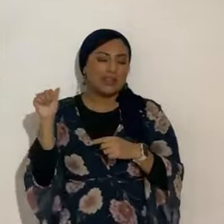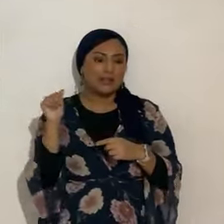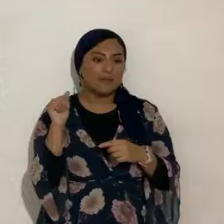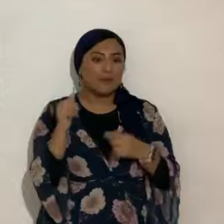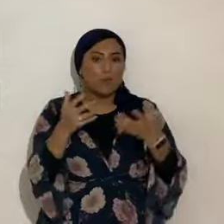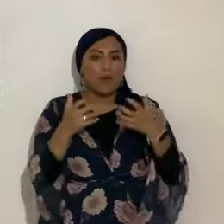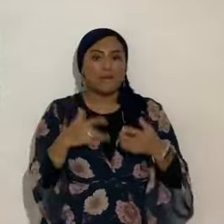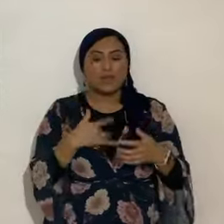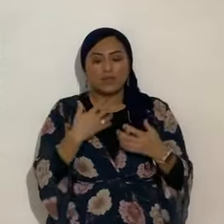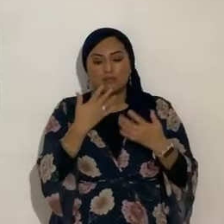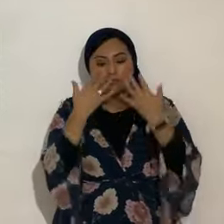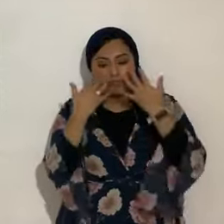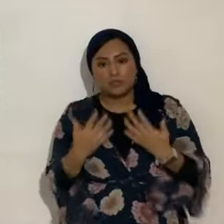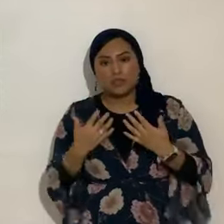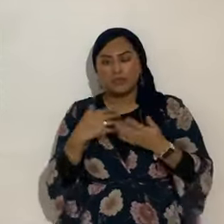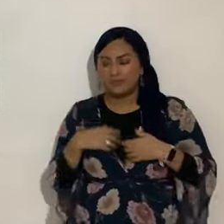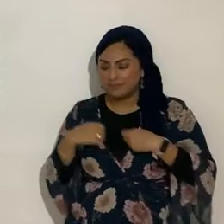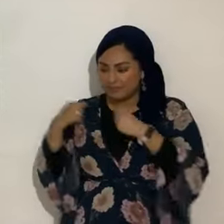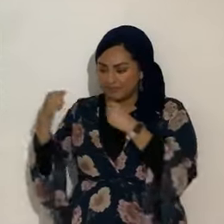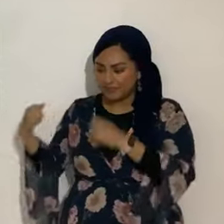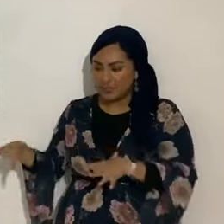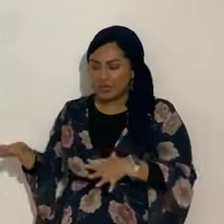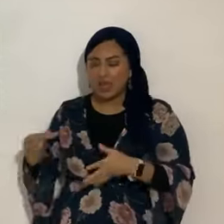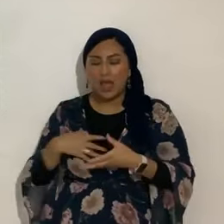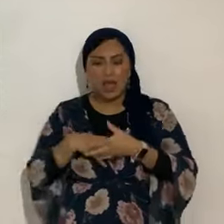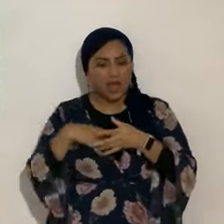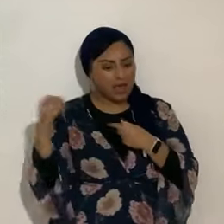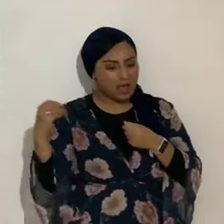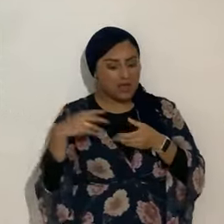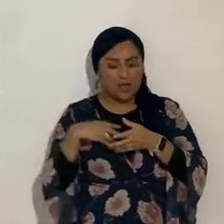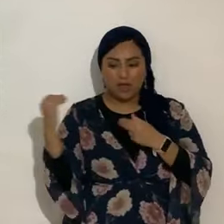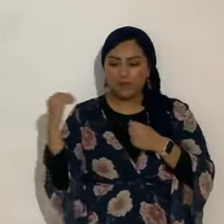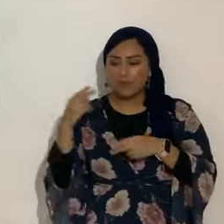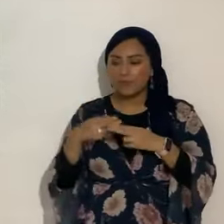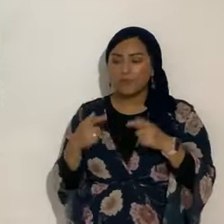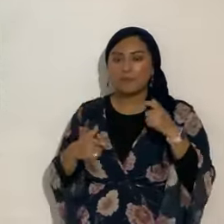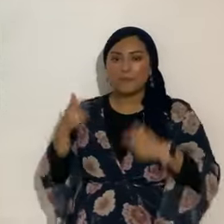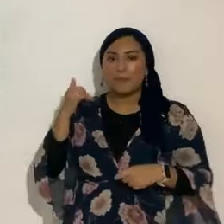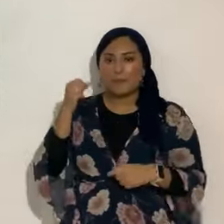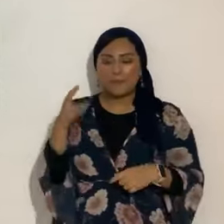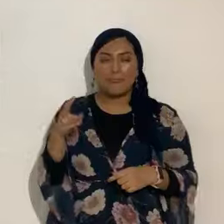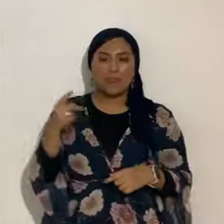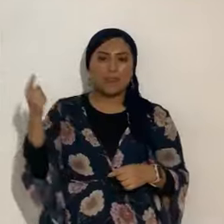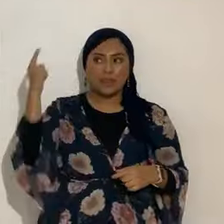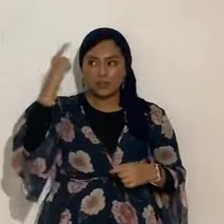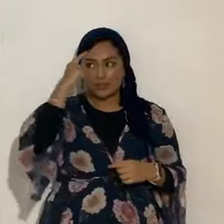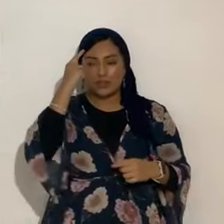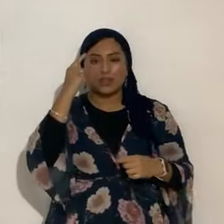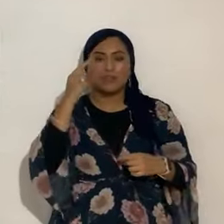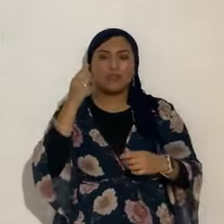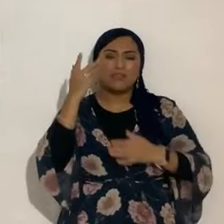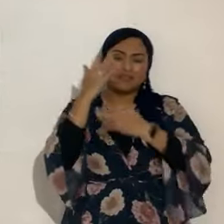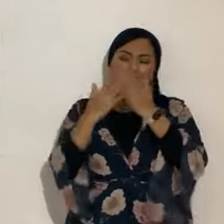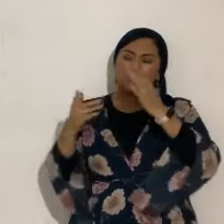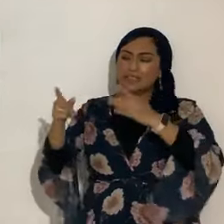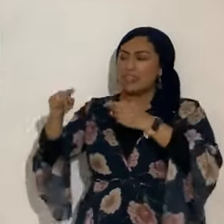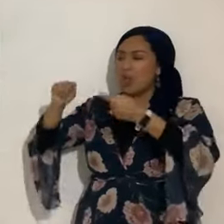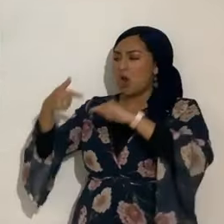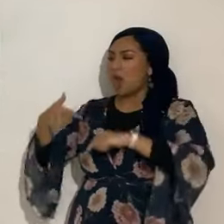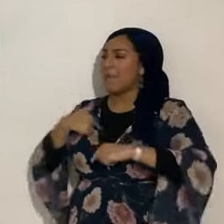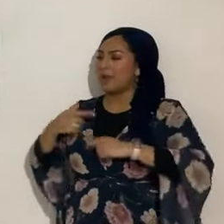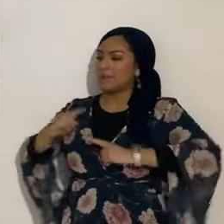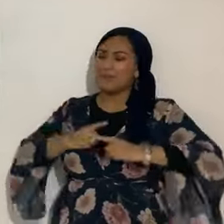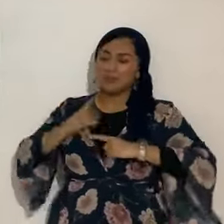de depresión, échalo. Dale la redundancia, fuera en el nombre de Yahshua Mashiach. Un pensamiento de que me hicieron, fuera en el nombre de